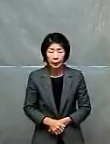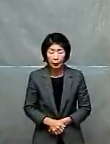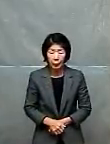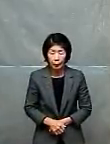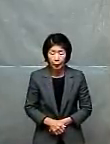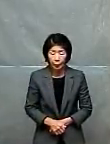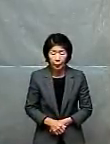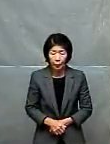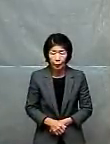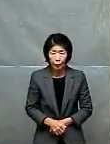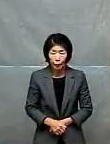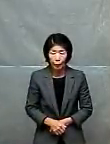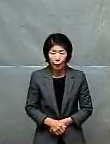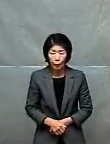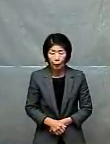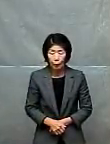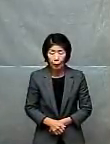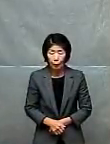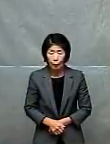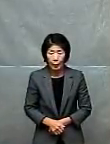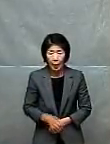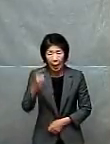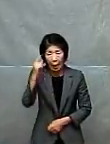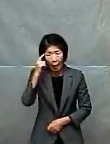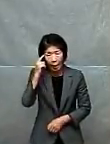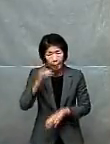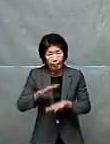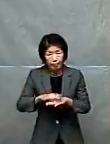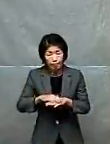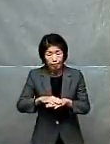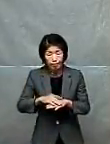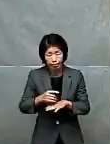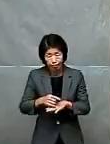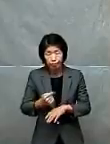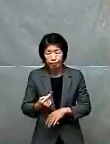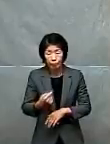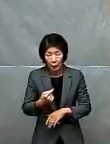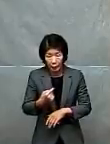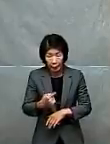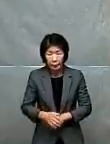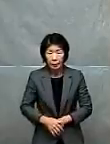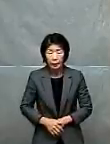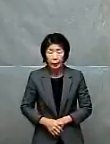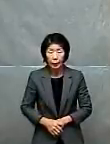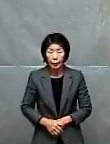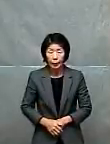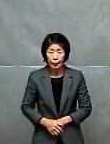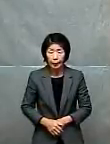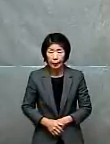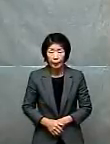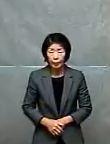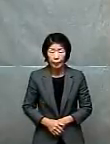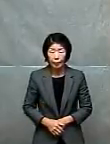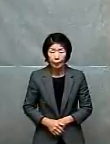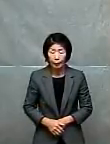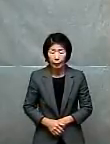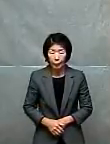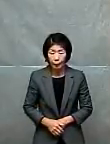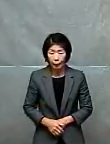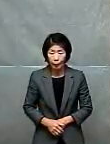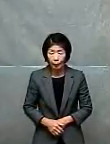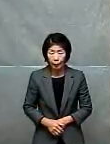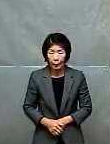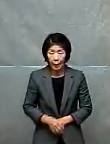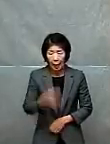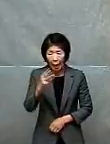ただ所管ということでありますので、私はですね、その確か